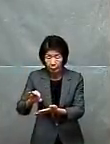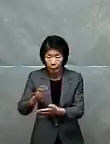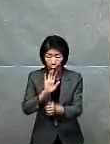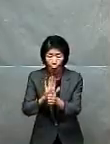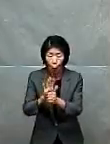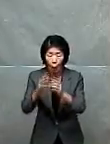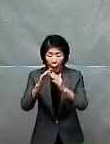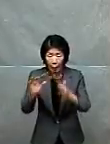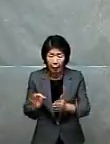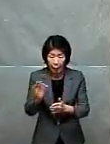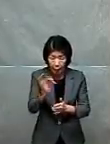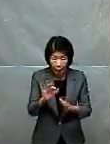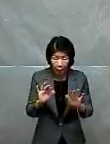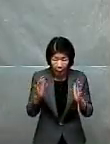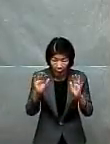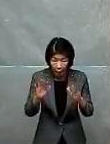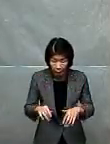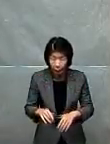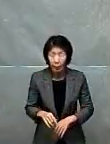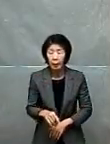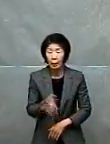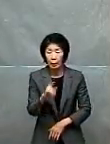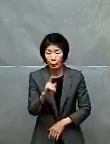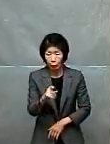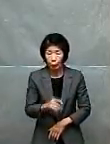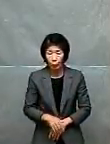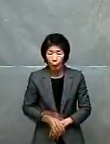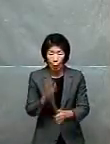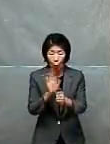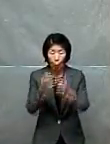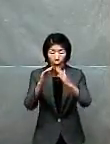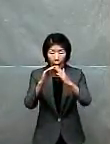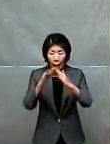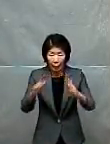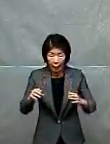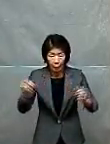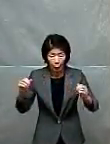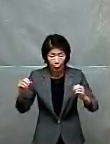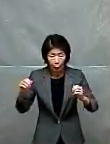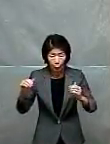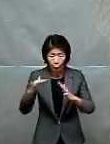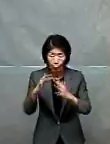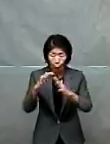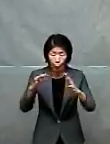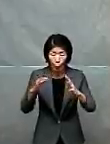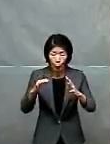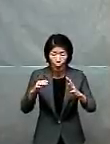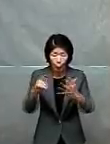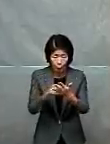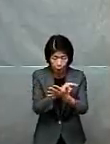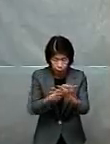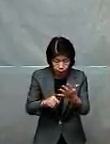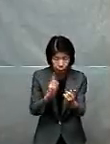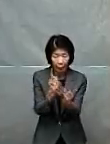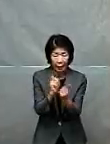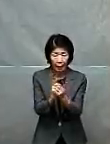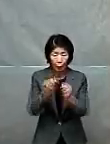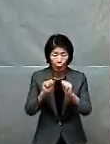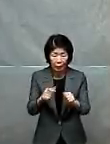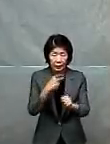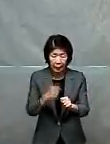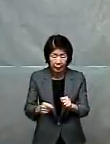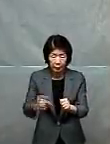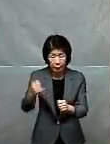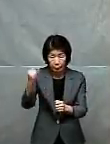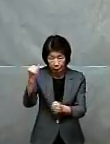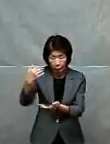というご指摘を受けた際にですね、今回の方と協議して精査して対応したいという話なさっておられましたけれ